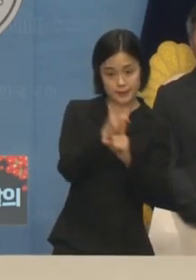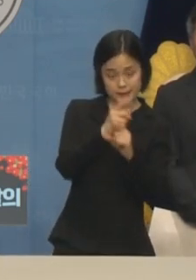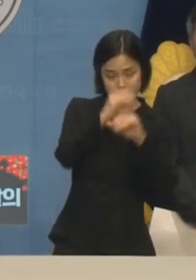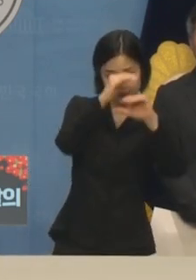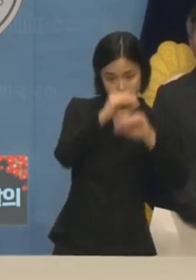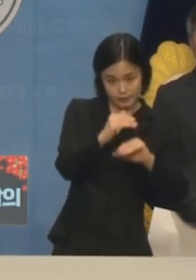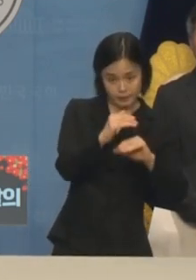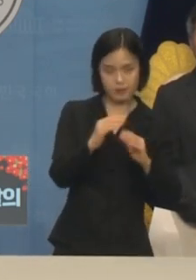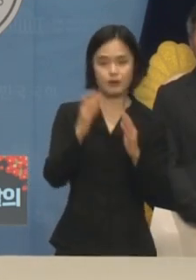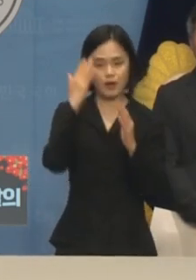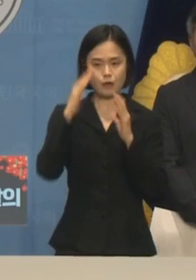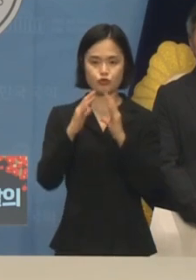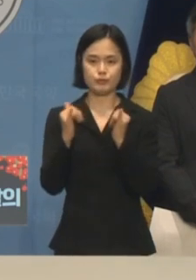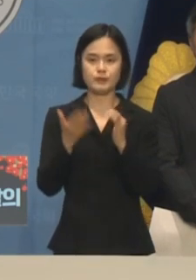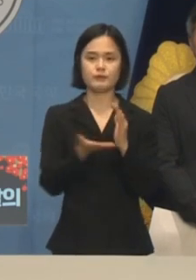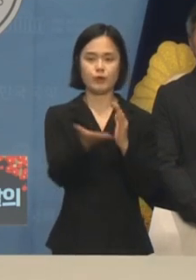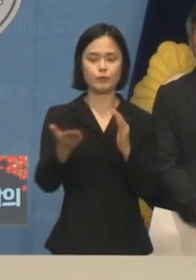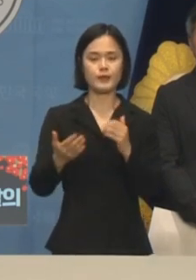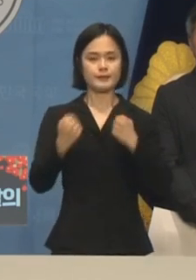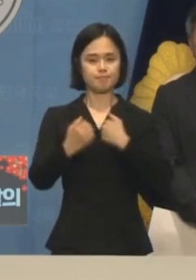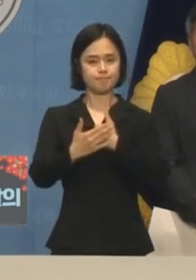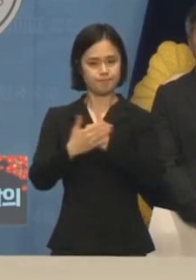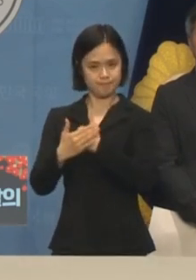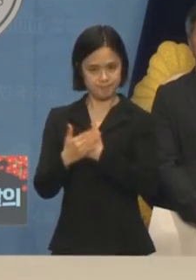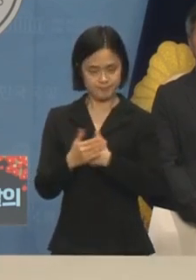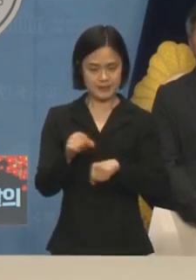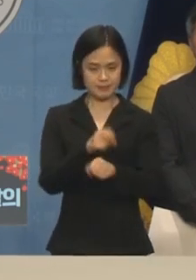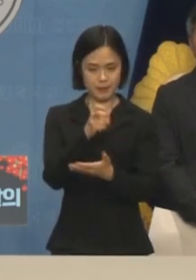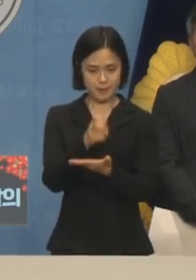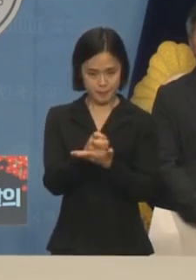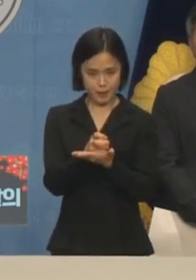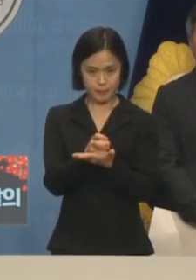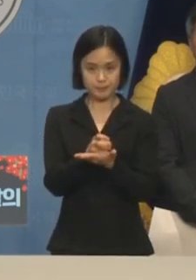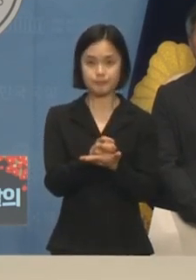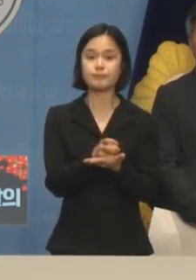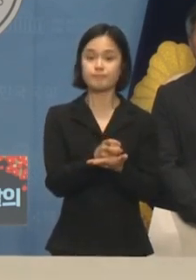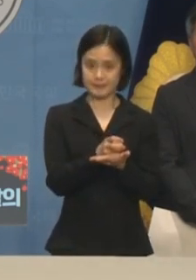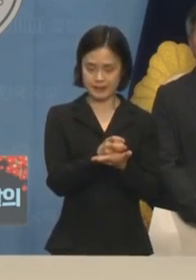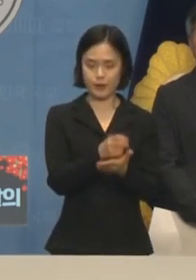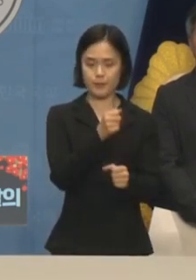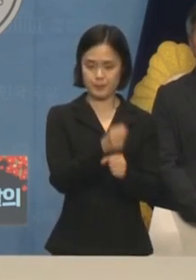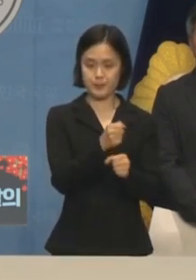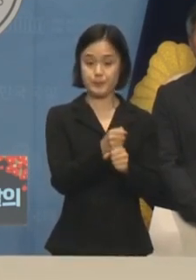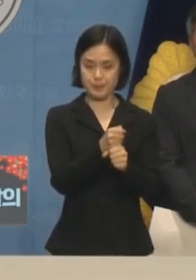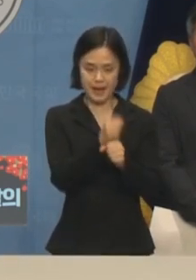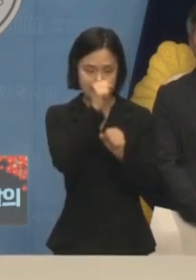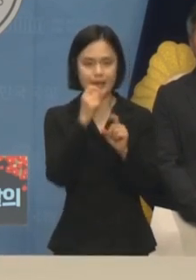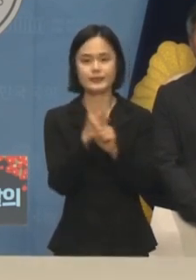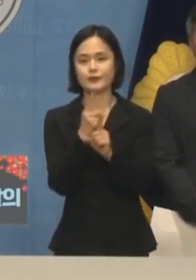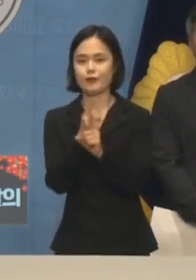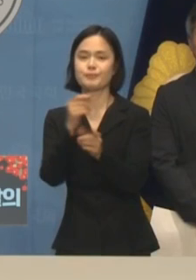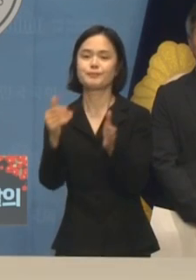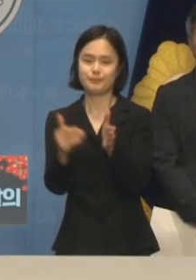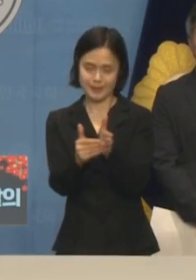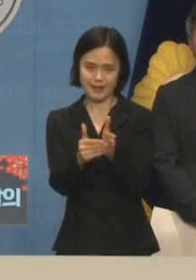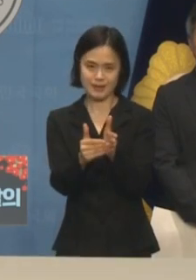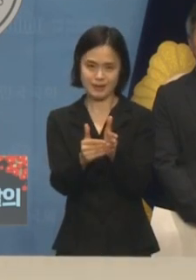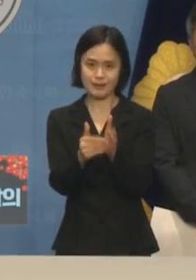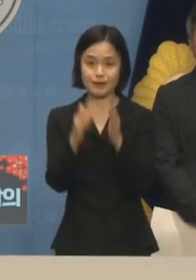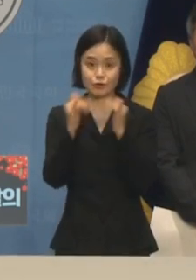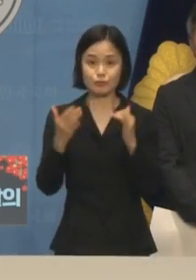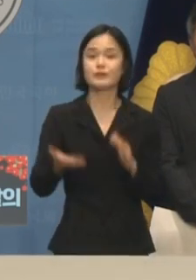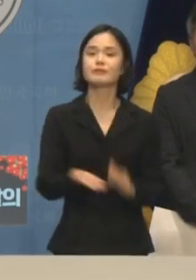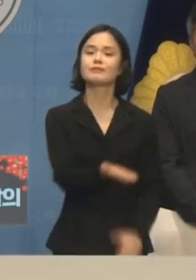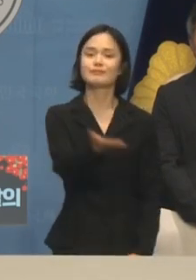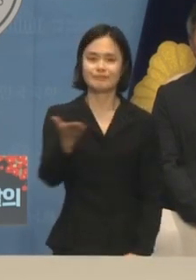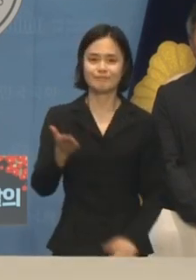국민들의 힘을 얻어서 특별법이 제정됐었고 개정될 수 있었습니다. 이에 대한민국 국민들께